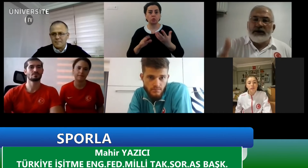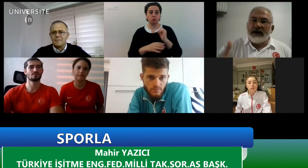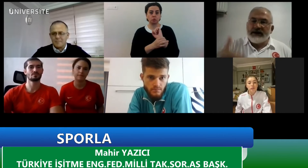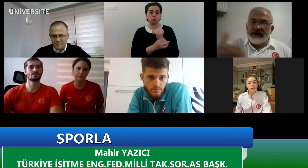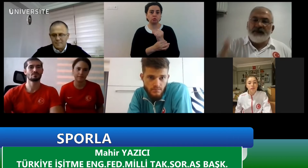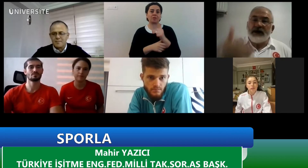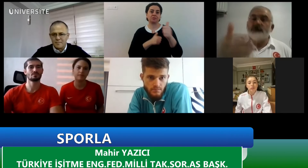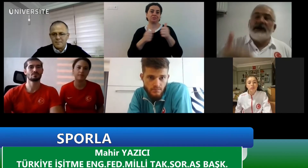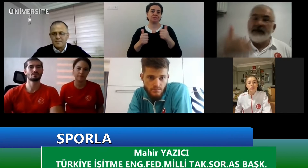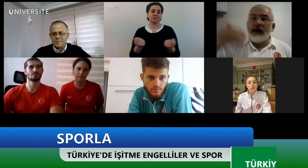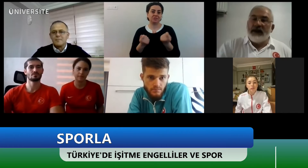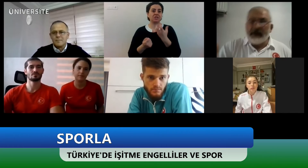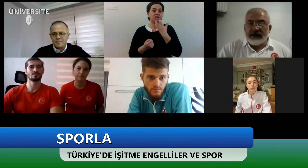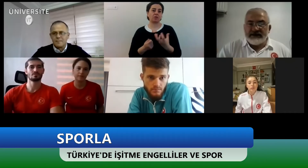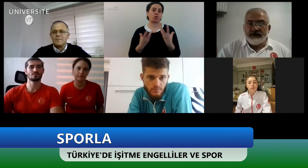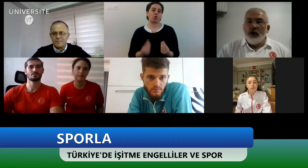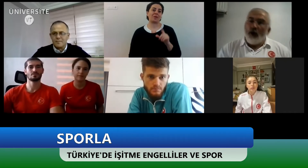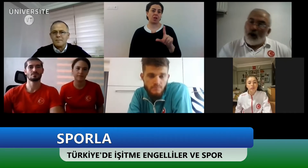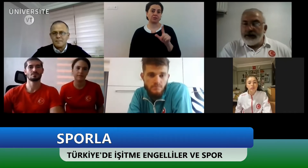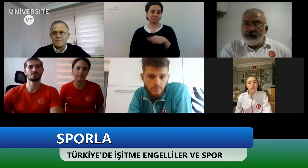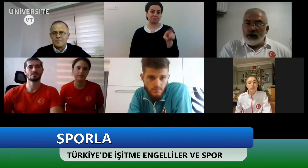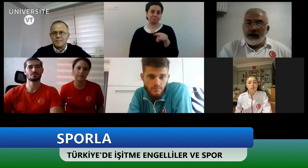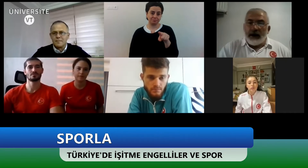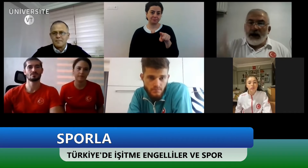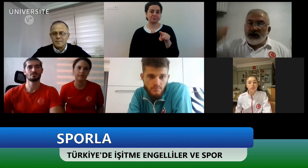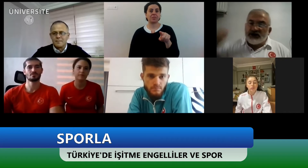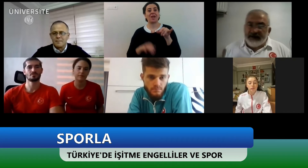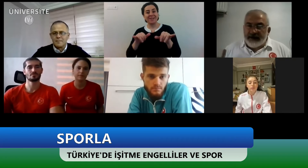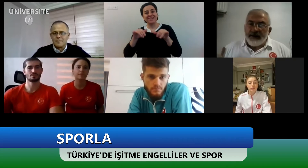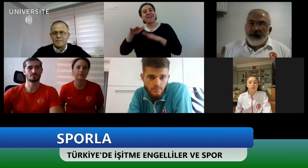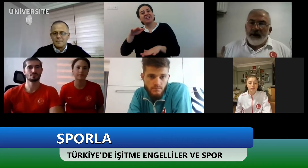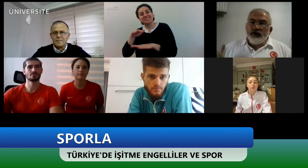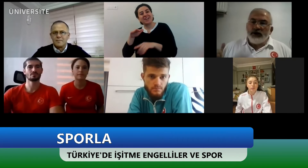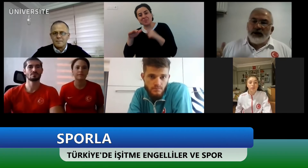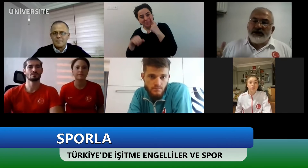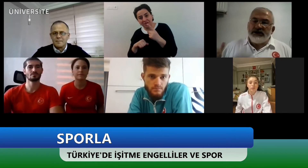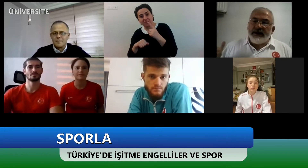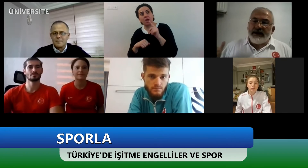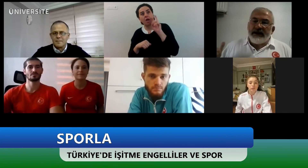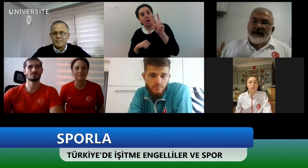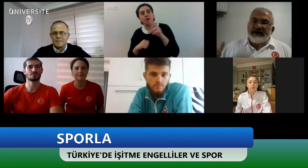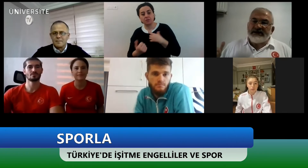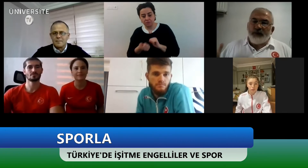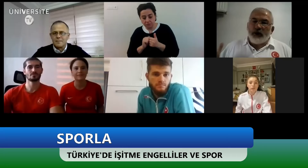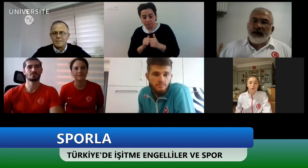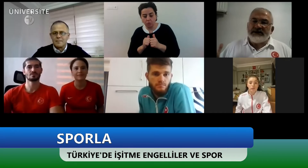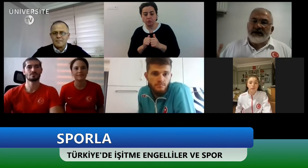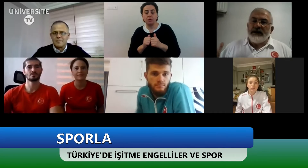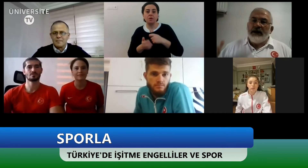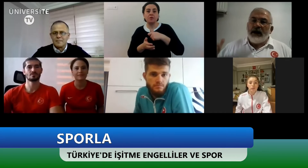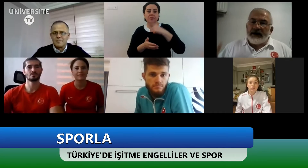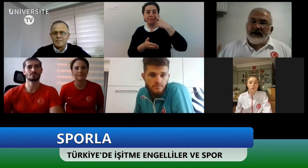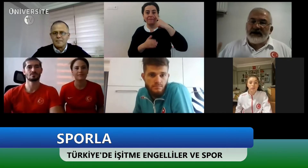uzman olarak atanıp kadrolarını almaları lazım. O ayrı bir olay. Ama aşağıdan bu işitme engellilerde spor